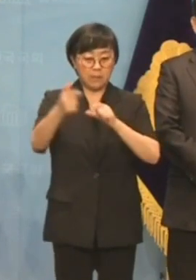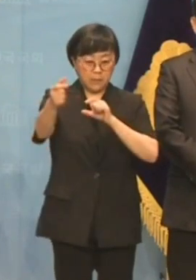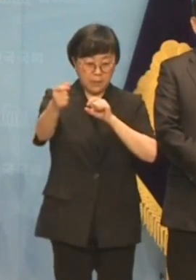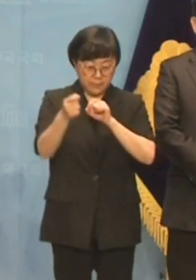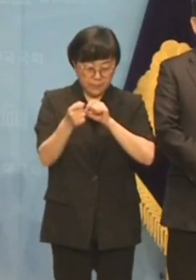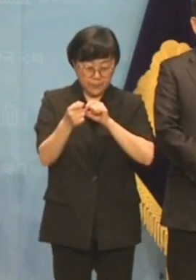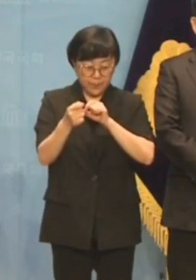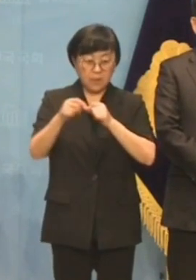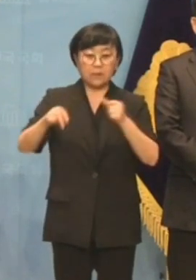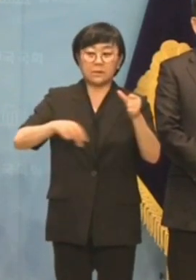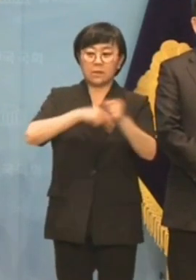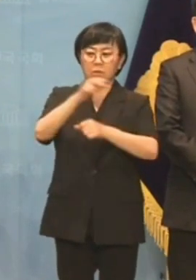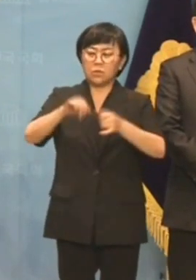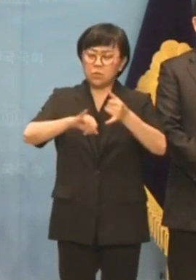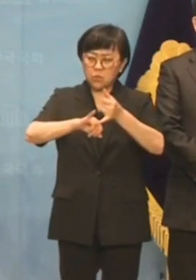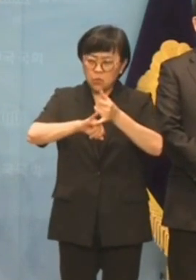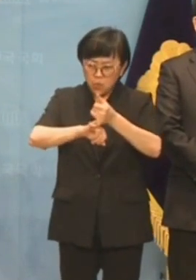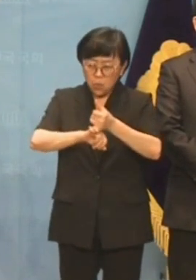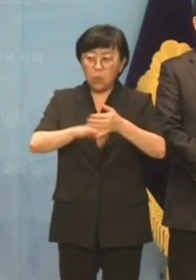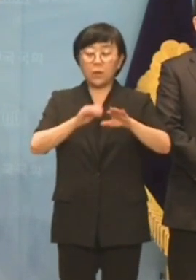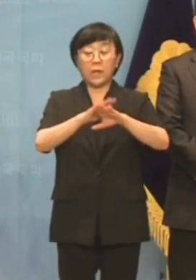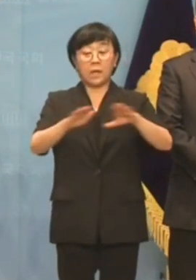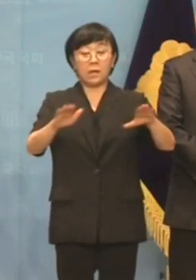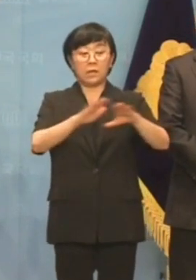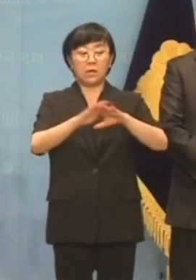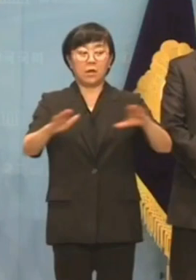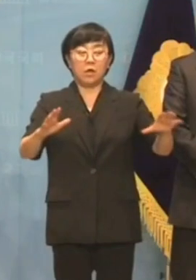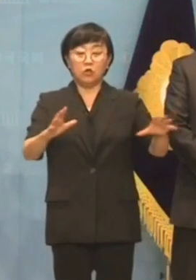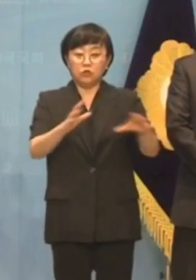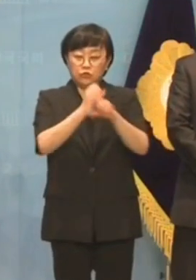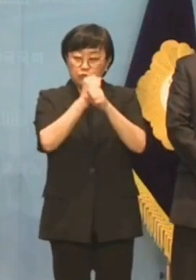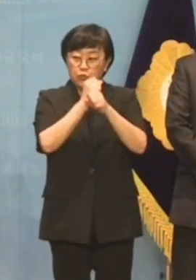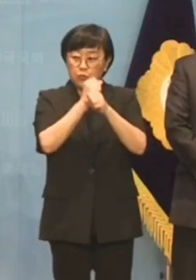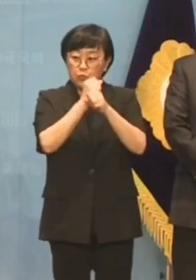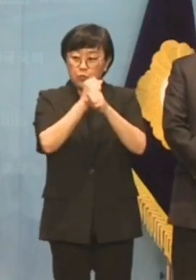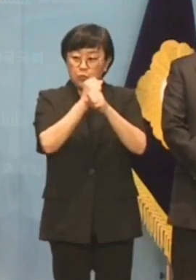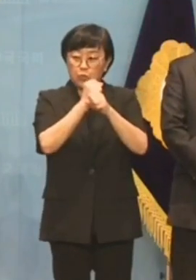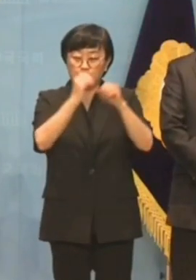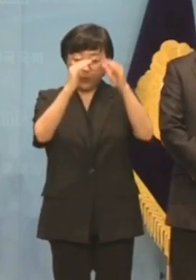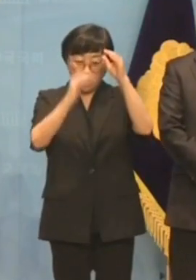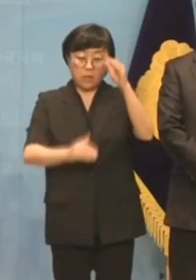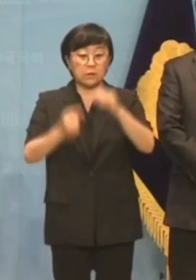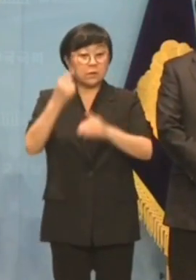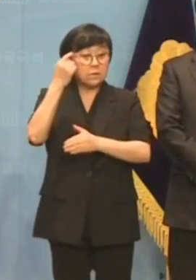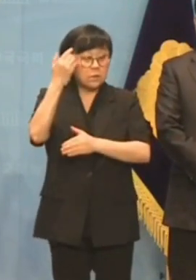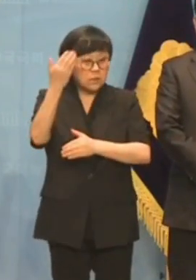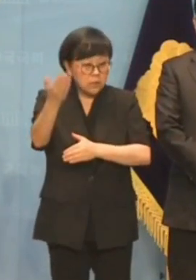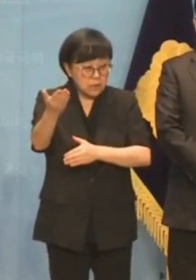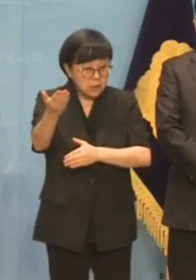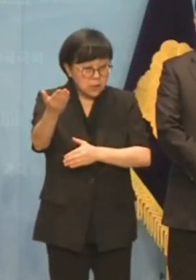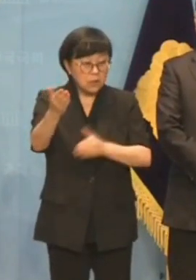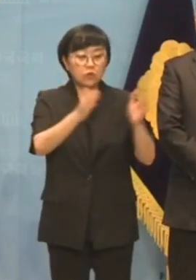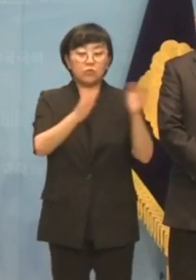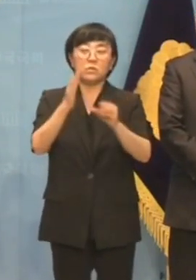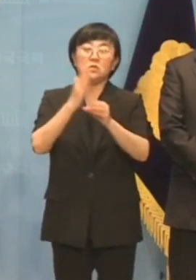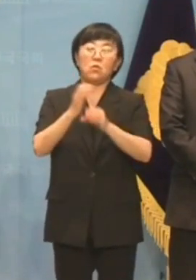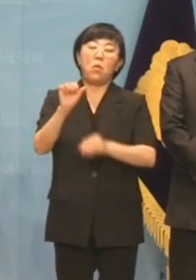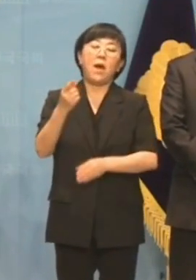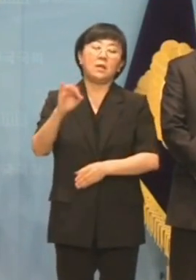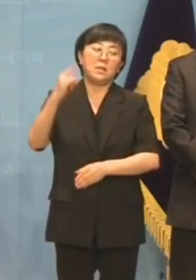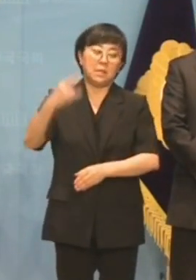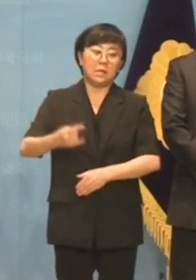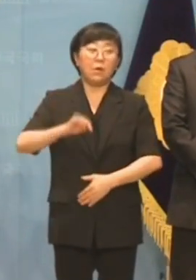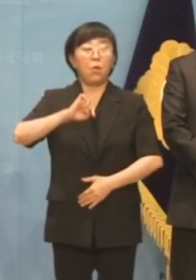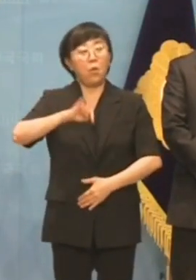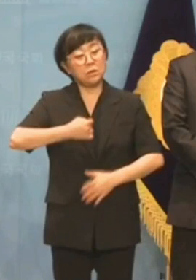앞둔 상황에서 반드시 짚어야 될 주요 논지에 대해 질의를 준비하고 있던 황희 의원님입니다.